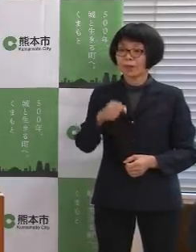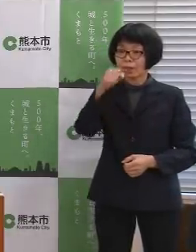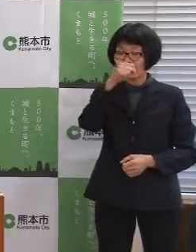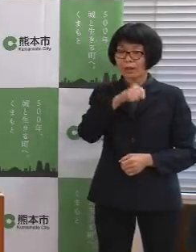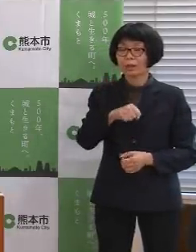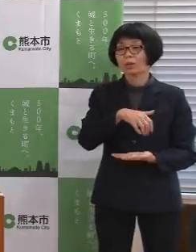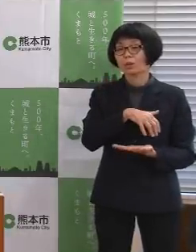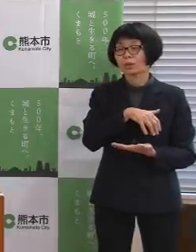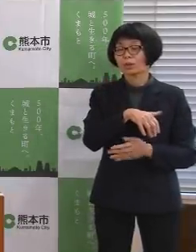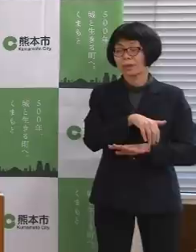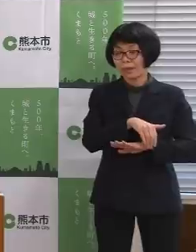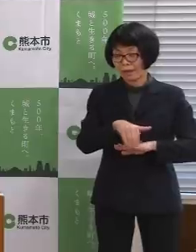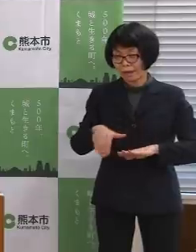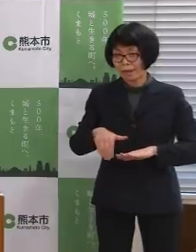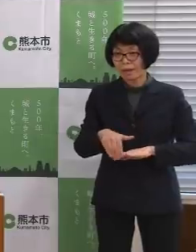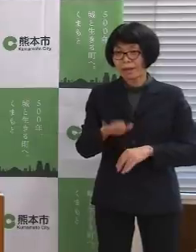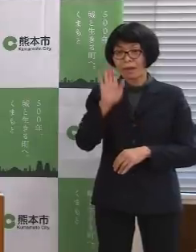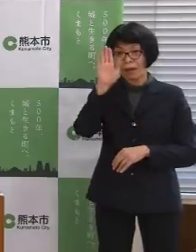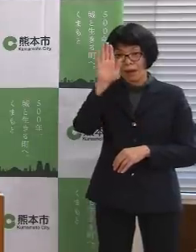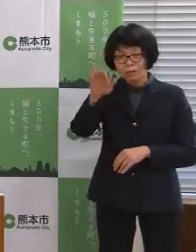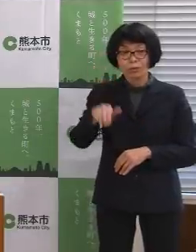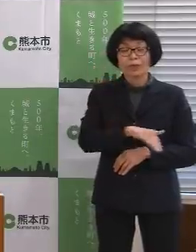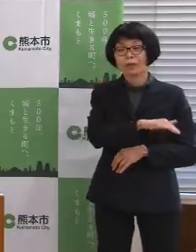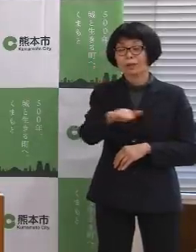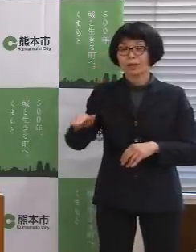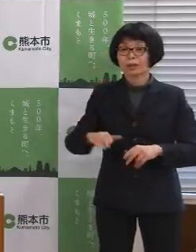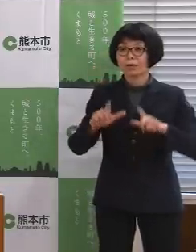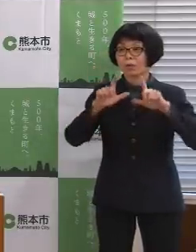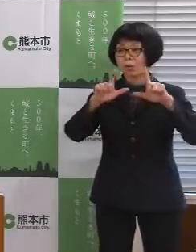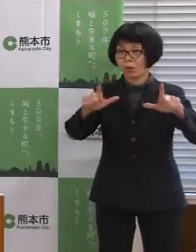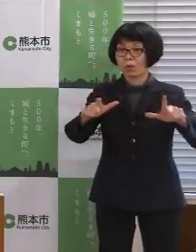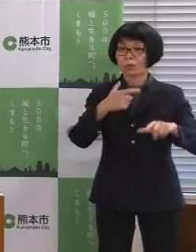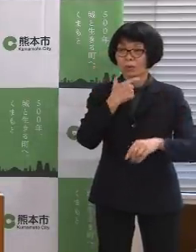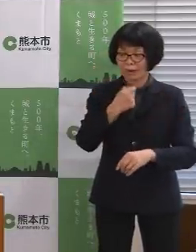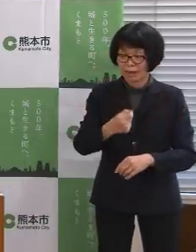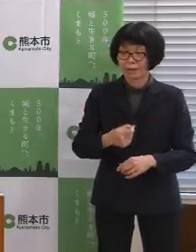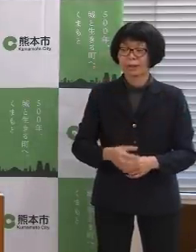ども、皆さんにはまたお知らせをさせていただきたいというふうに思います。